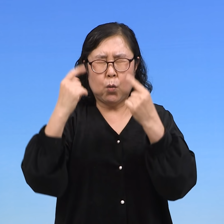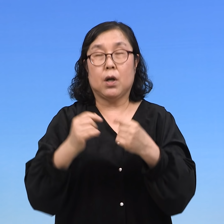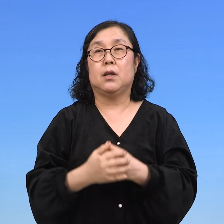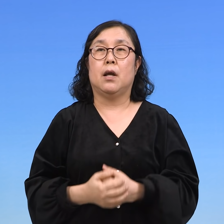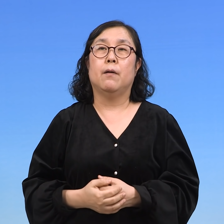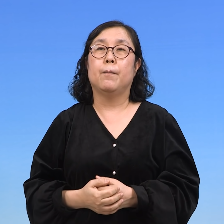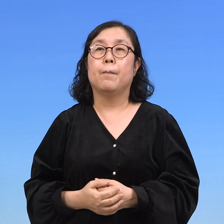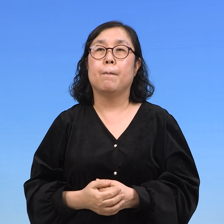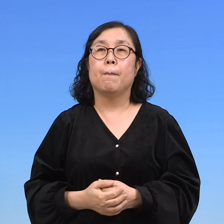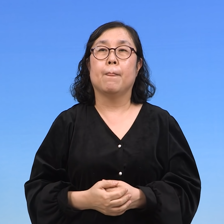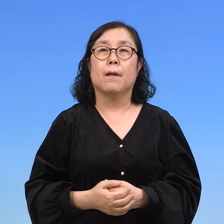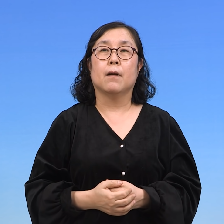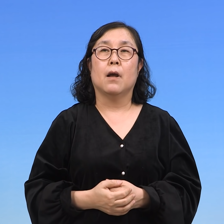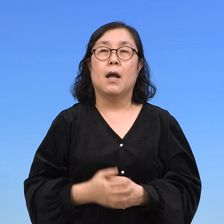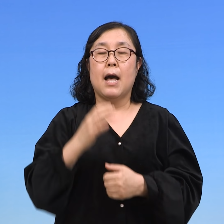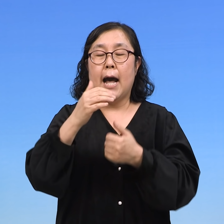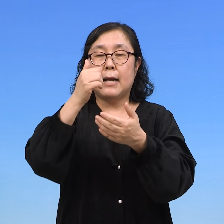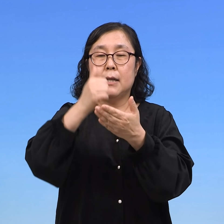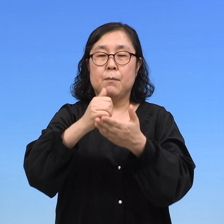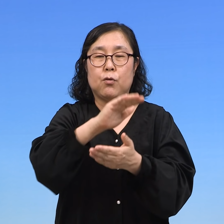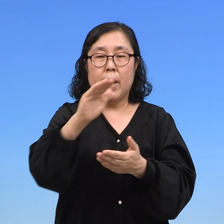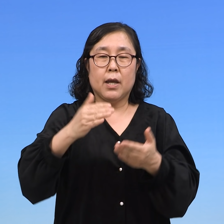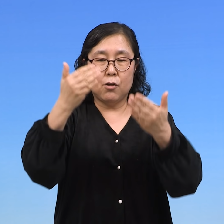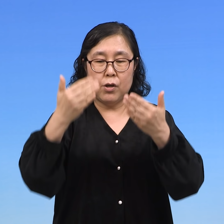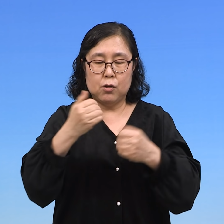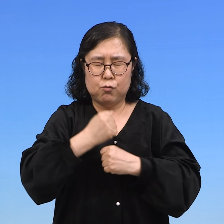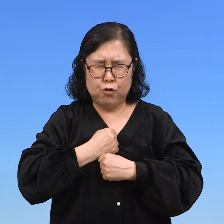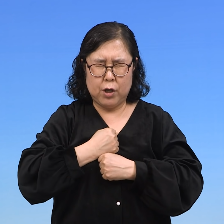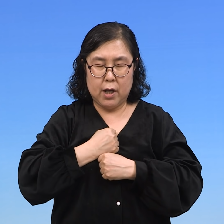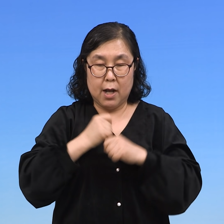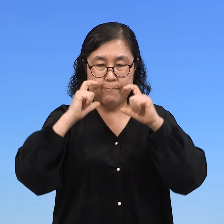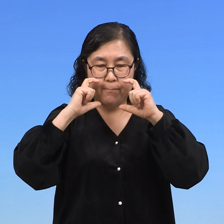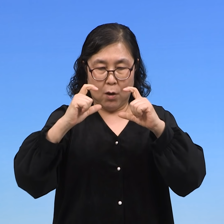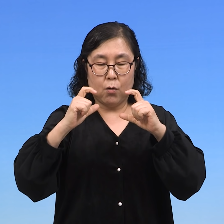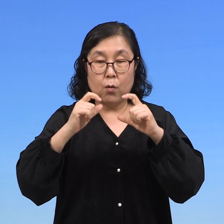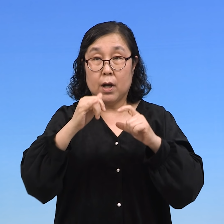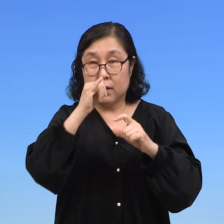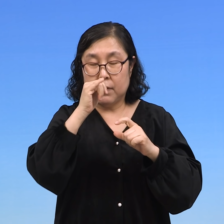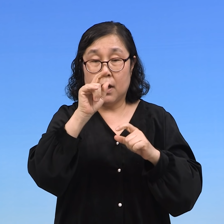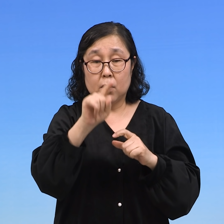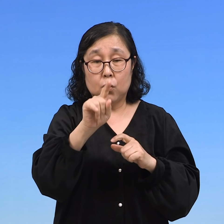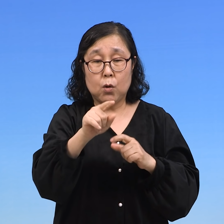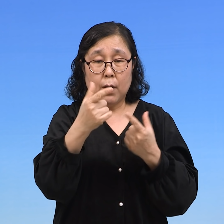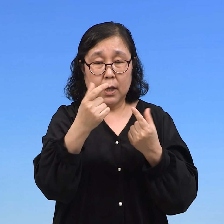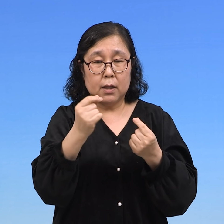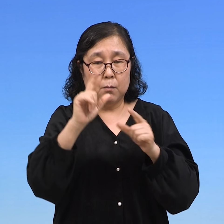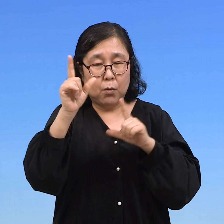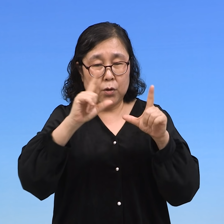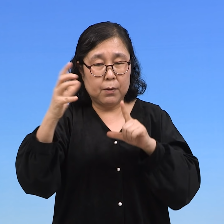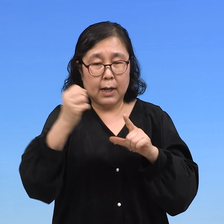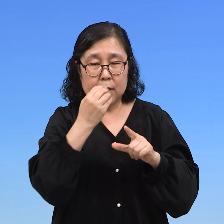하나님이 우리에게 주시는 경고가 이거예요 네가 그런 서기관 같은 증상을 가질 위험이 있다